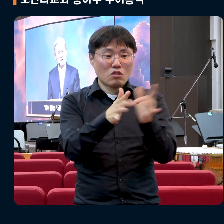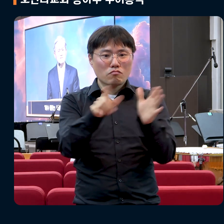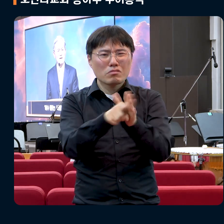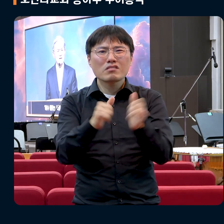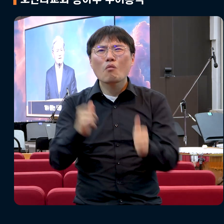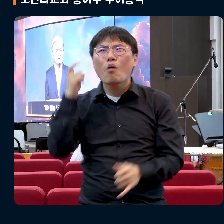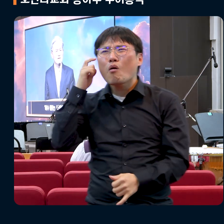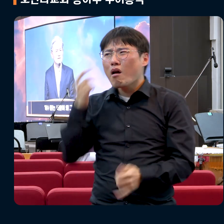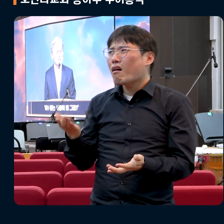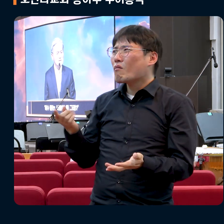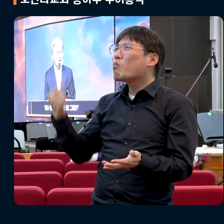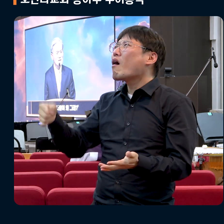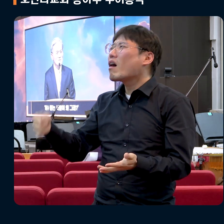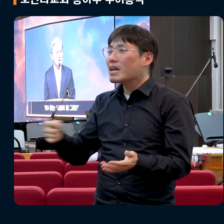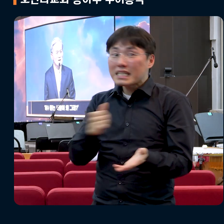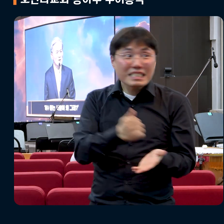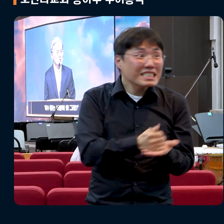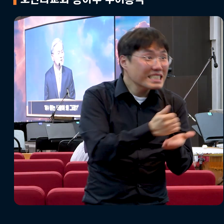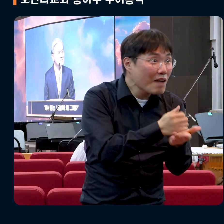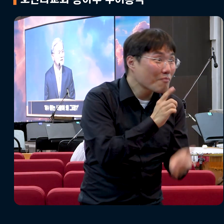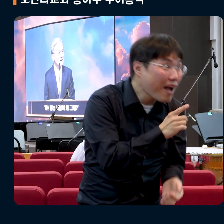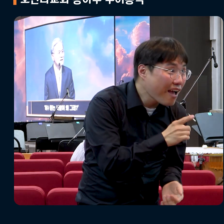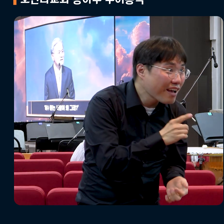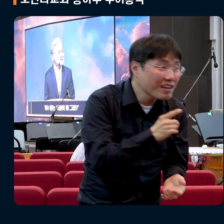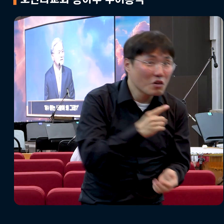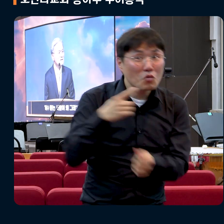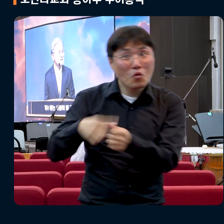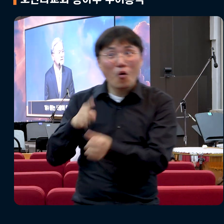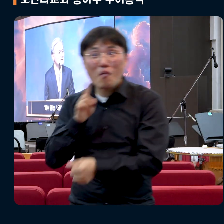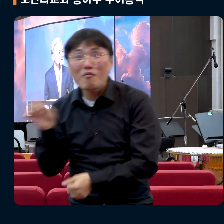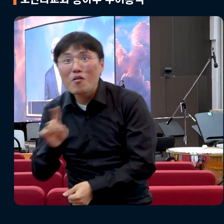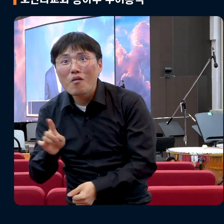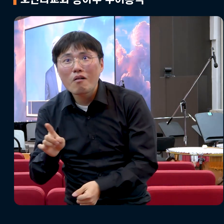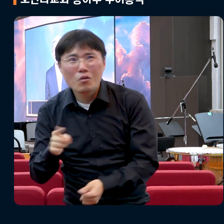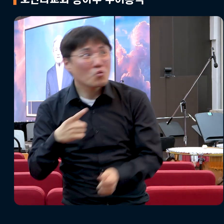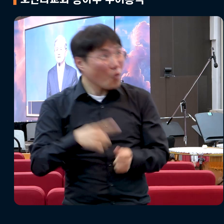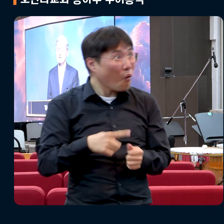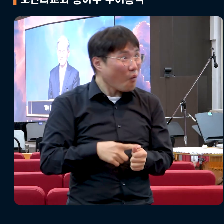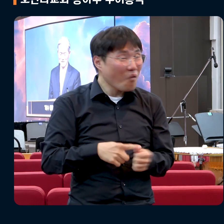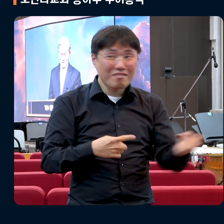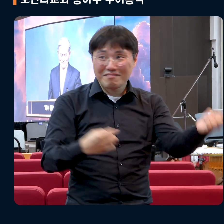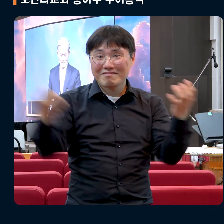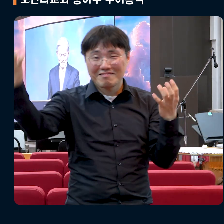자, 예수 믿는 사람이 왜 그래? 칭찬입니까? 욕입니까?